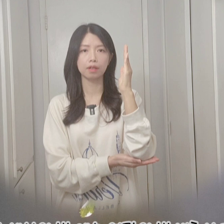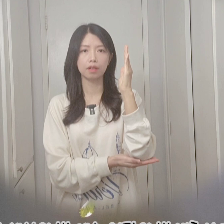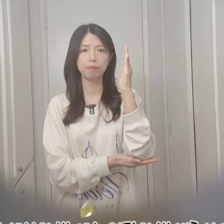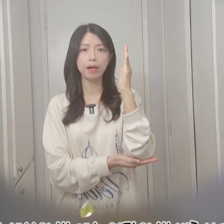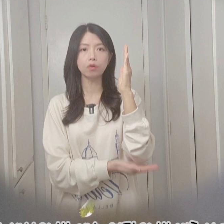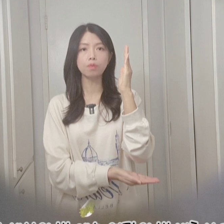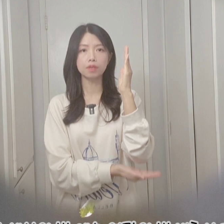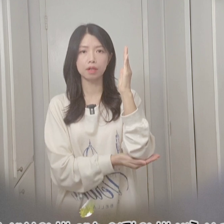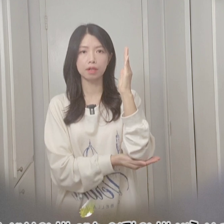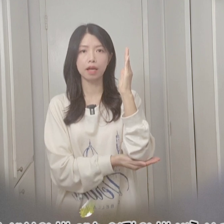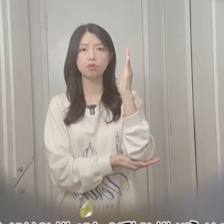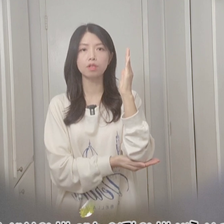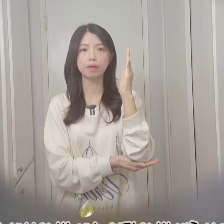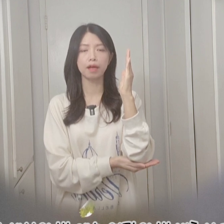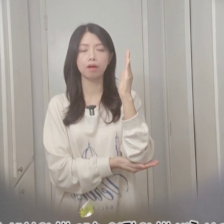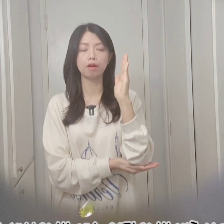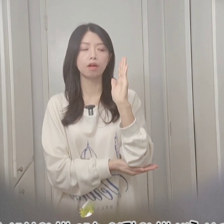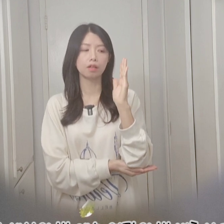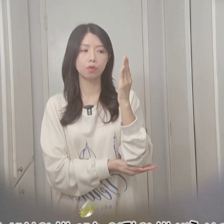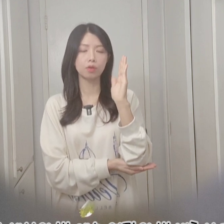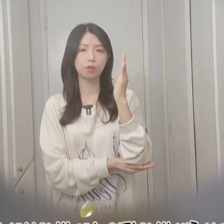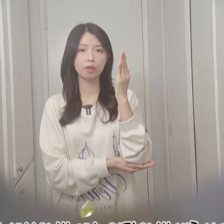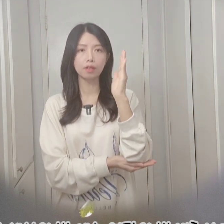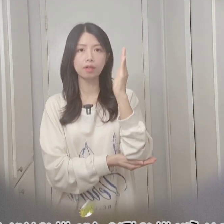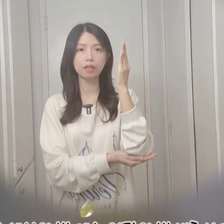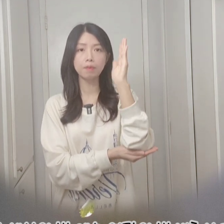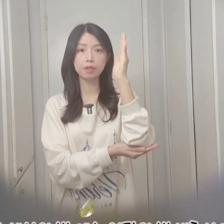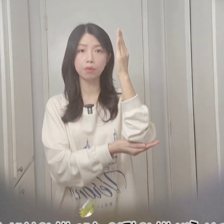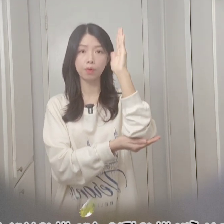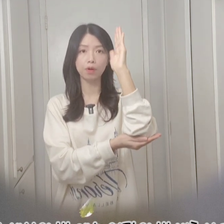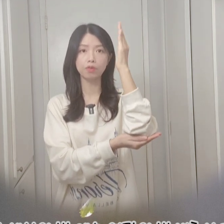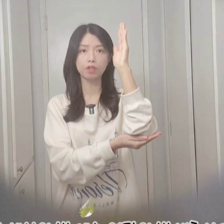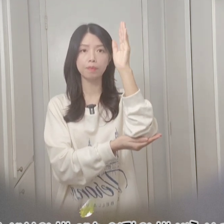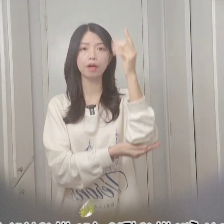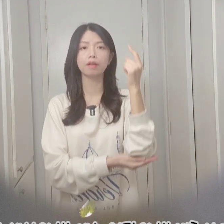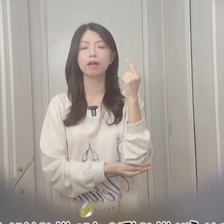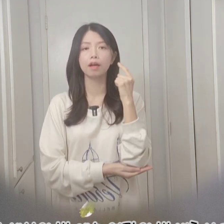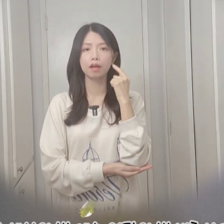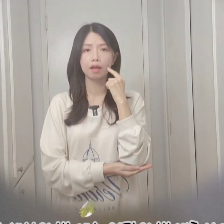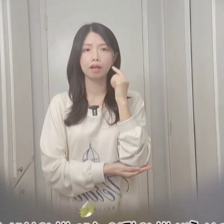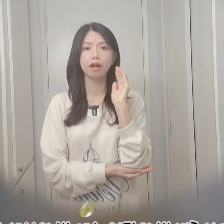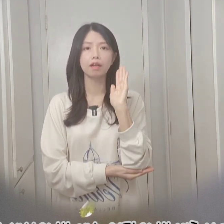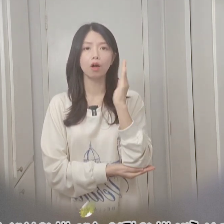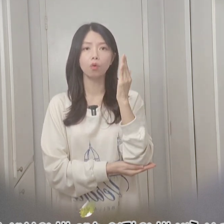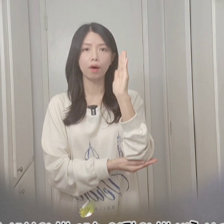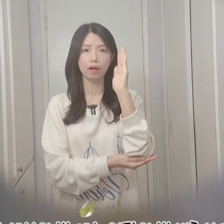손은 이 팔꿈치를 대주시면 돼요. 그리고 이 손은 흔들면서 위로 올려주시면